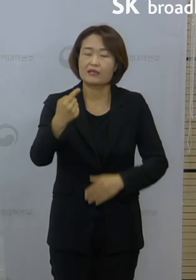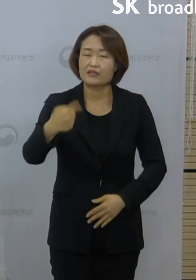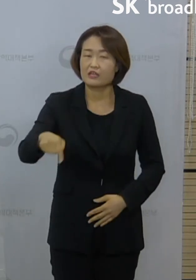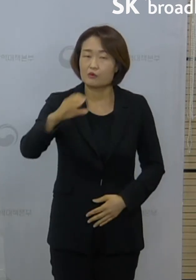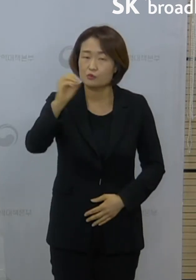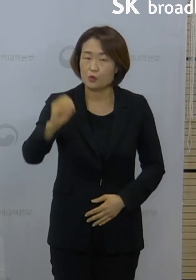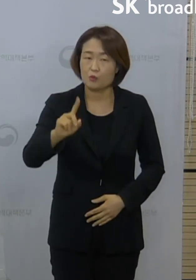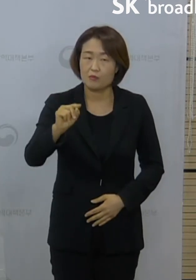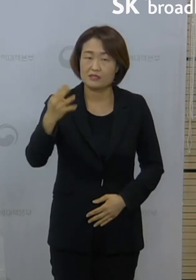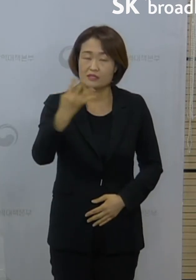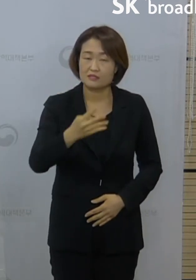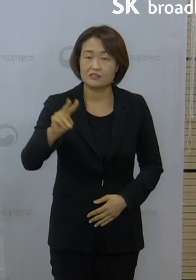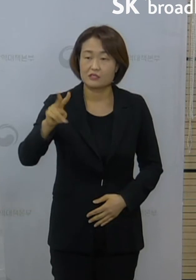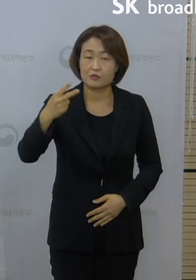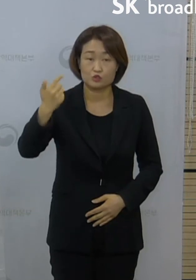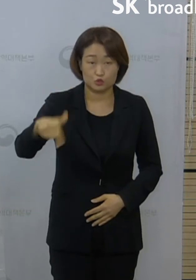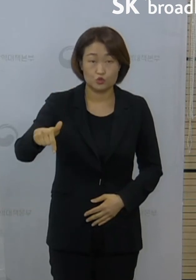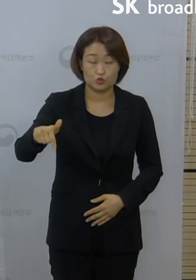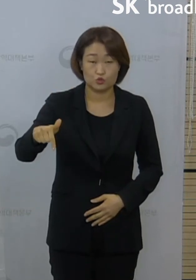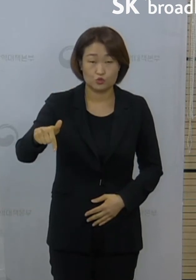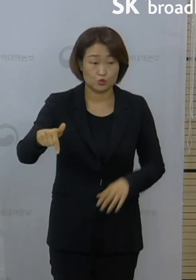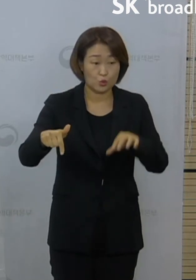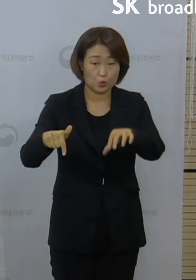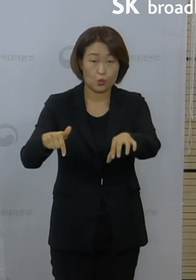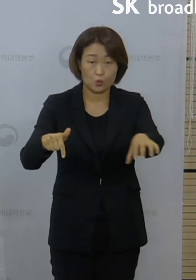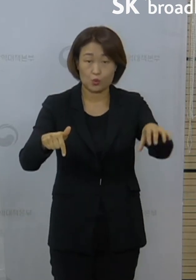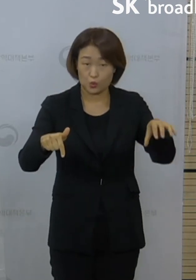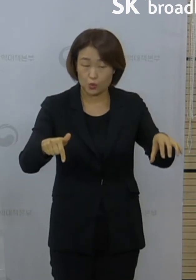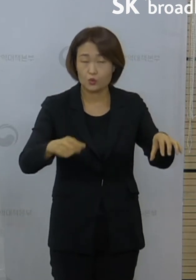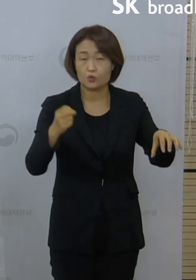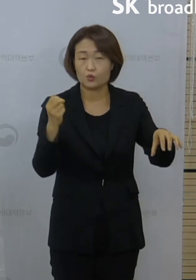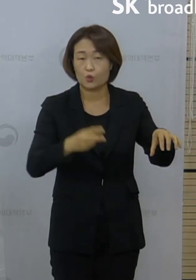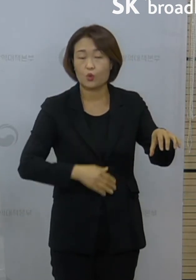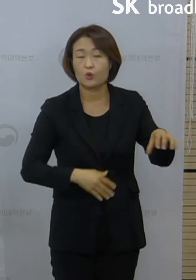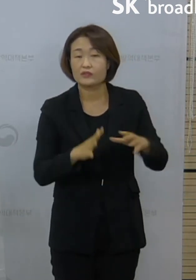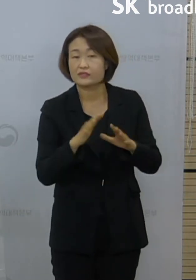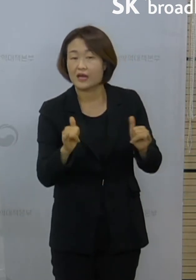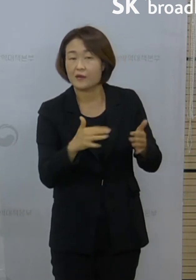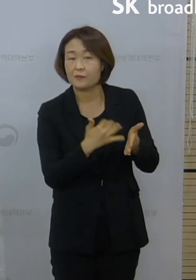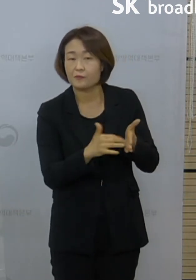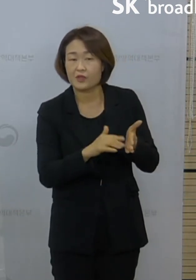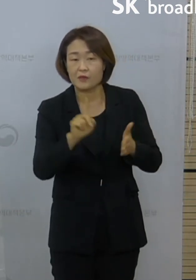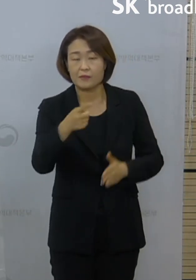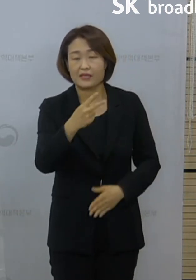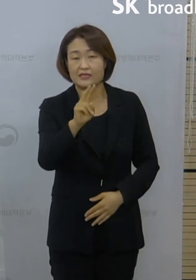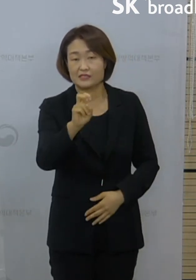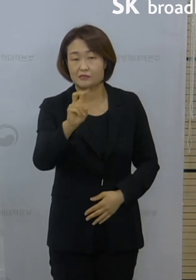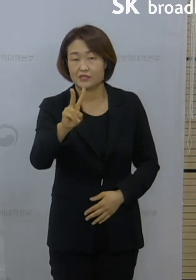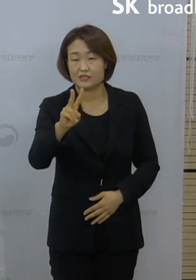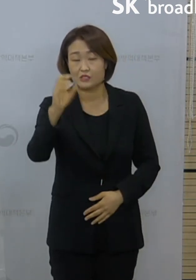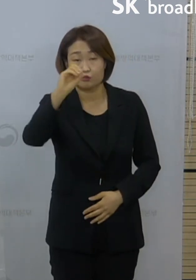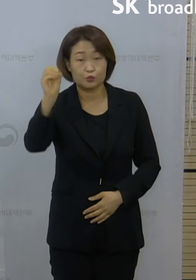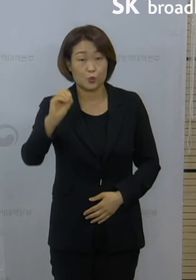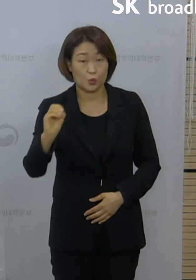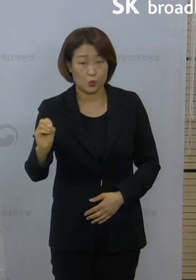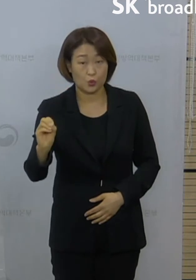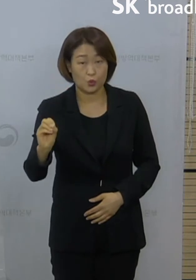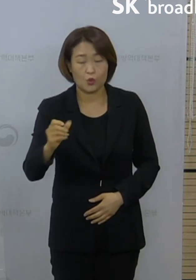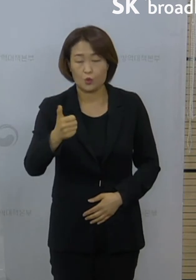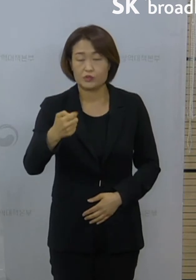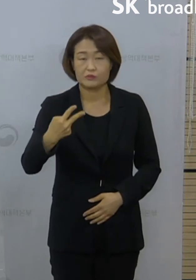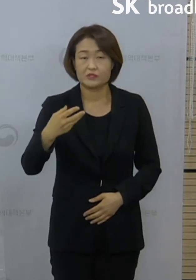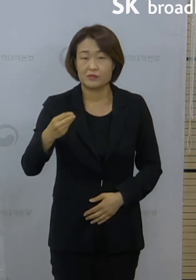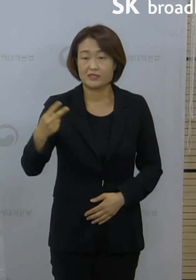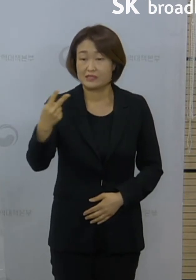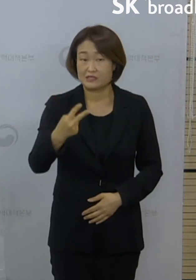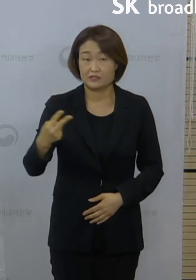14,200 6개소 그리고 전체대상 인원의 업 애기 12% 인 52만 2천